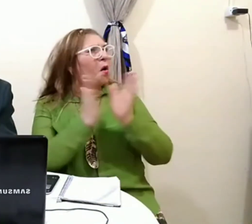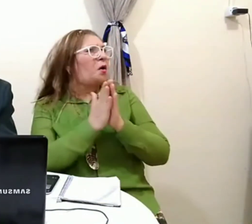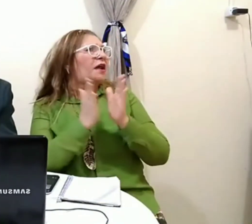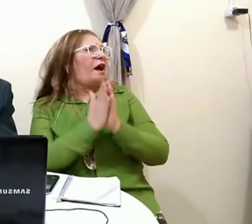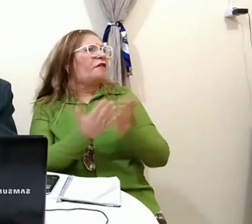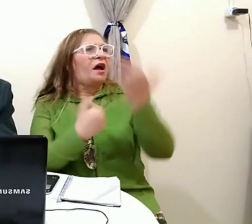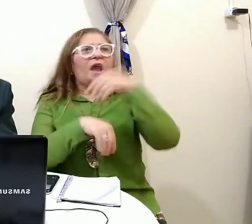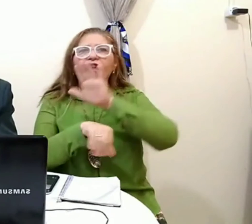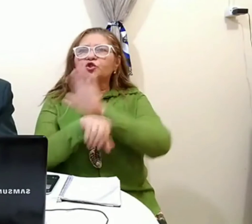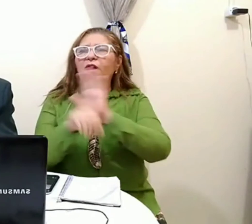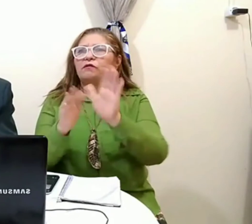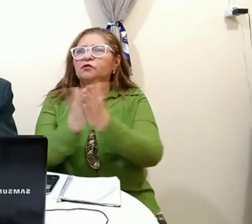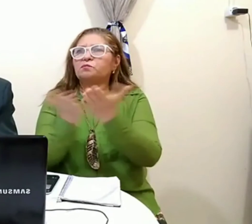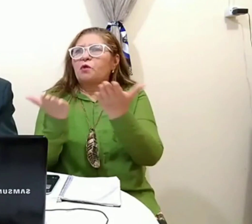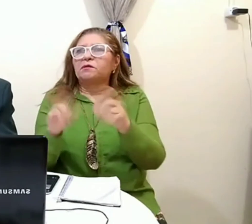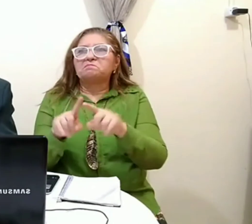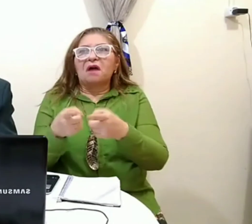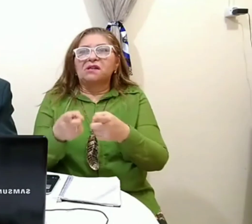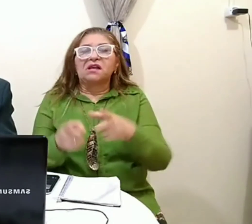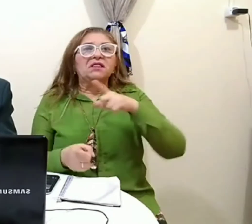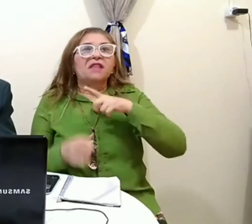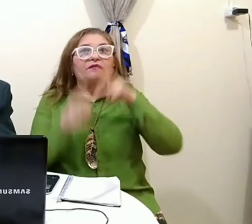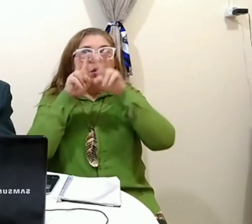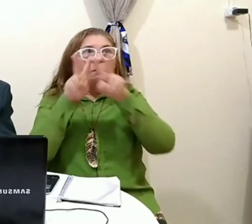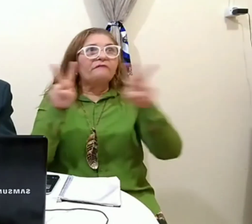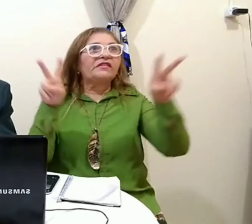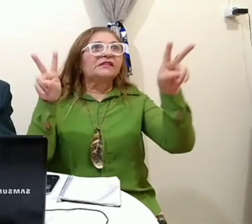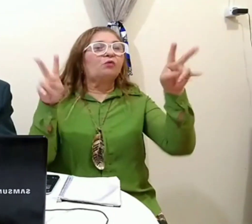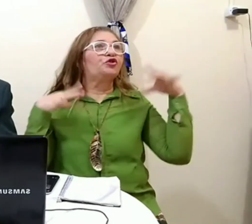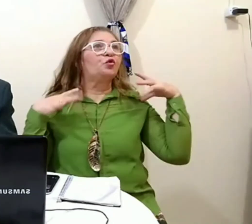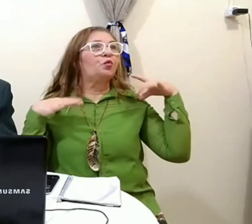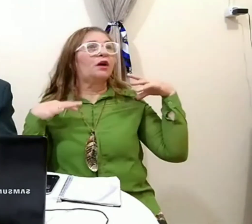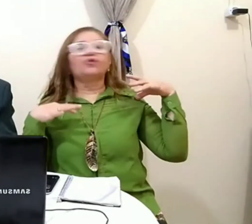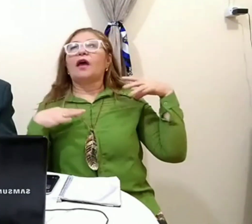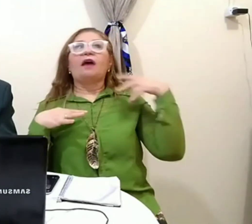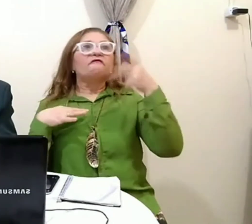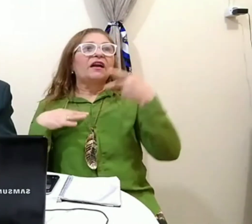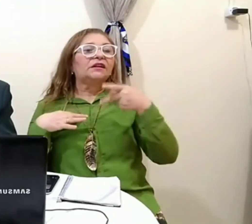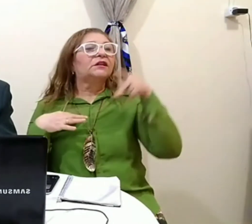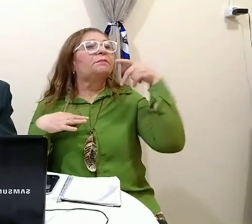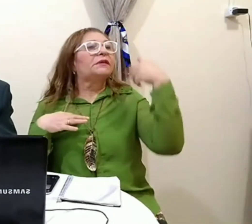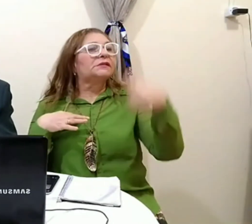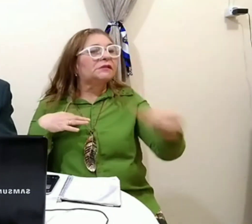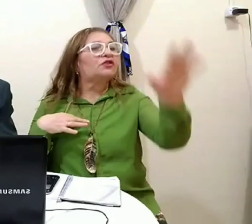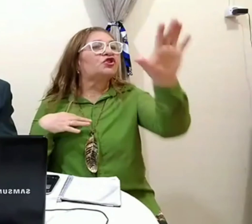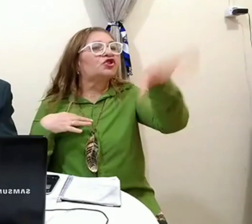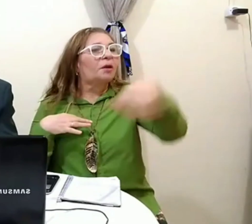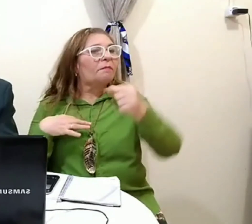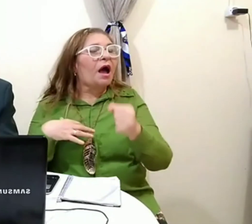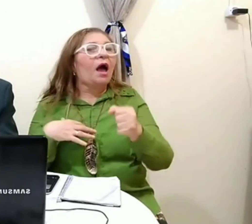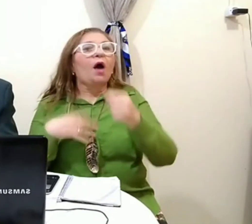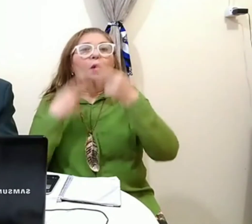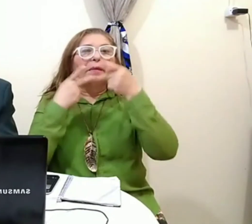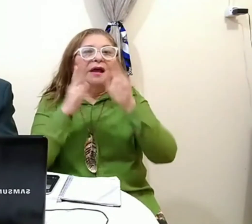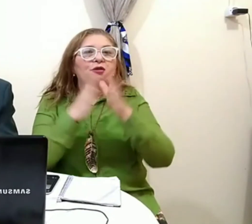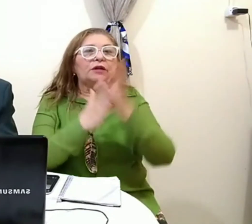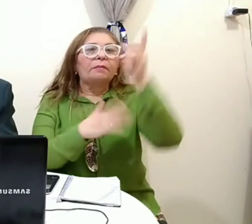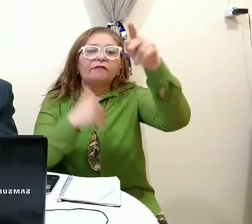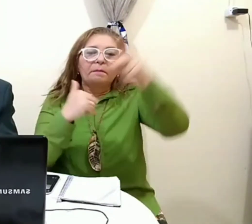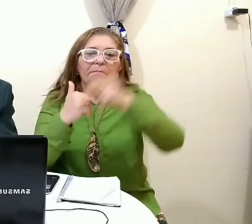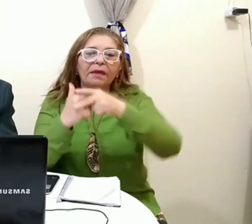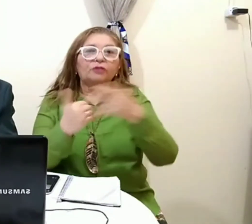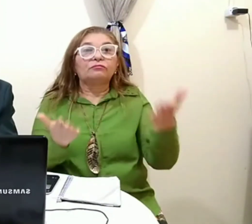ele, dizendo que ele precisa chamar um pregador da palavra, e ele toma providência e manda o